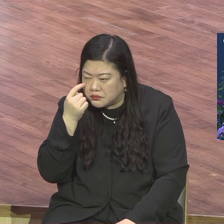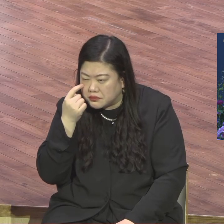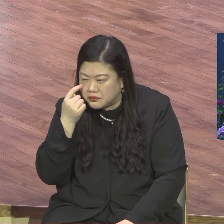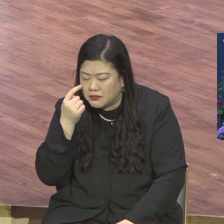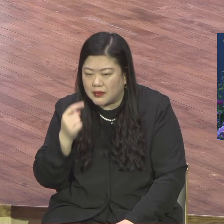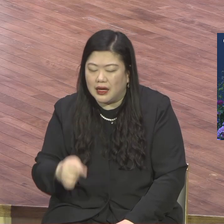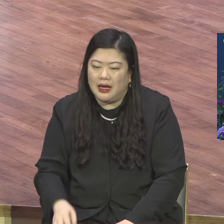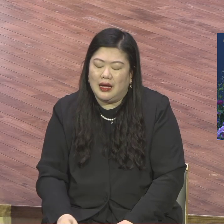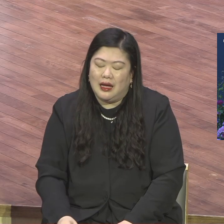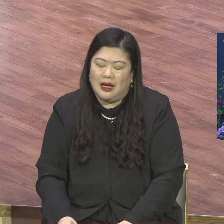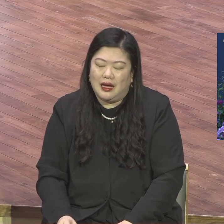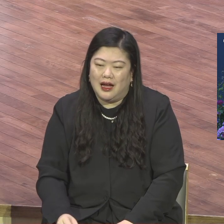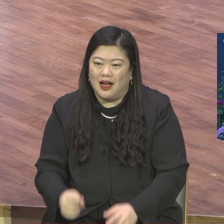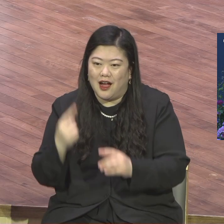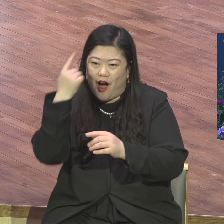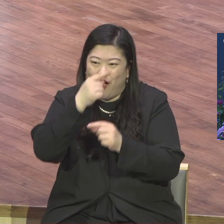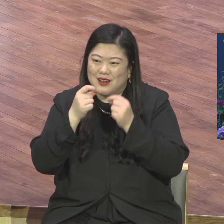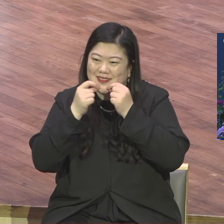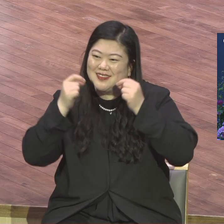있어요.